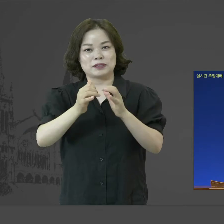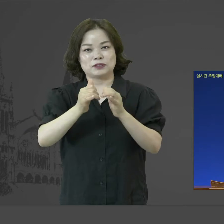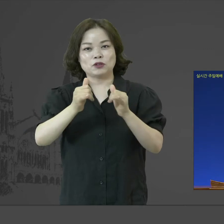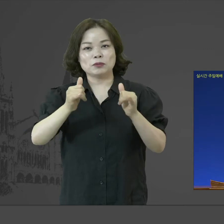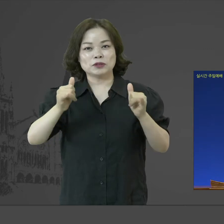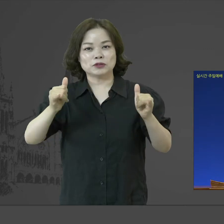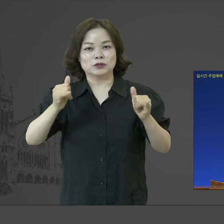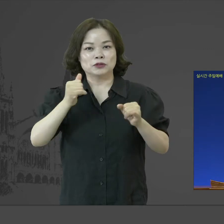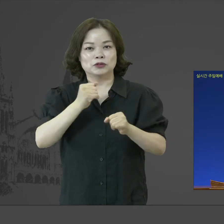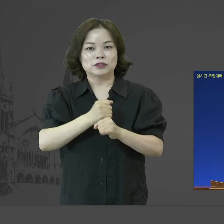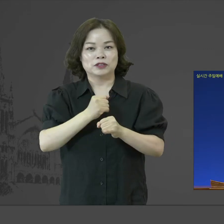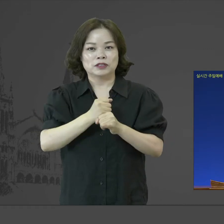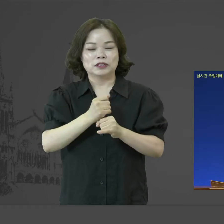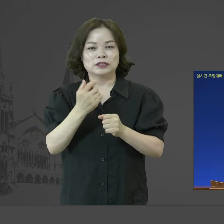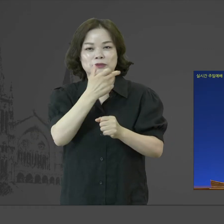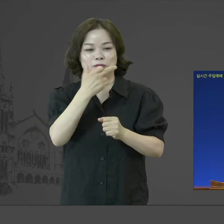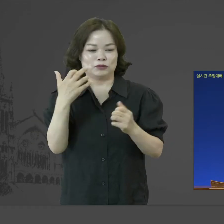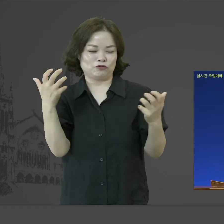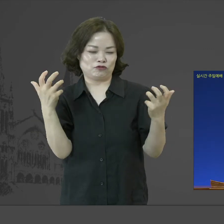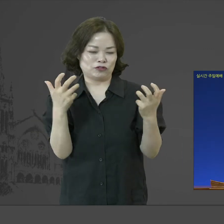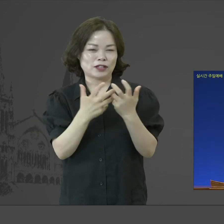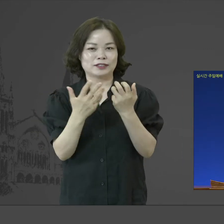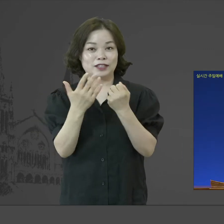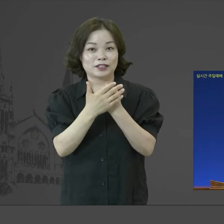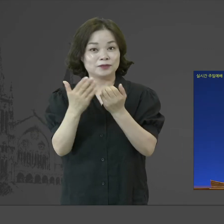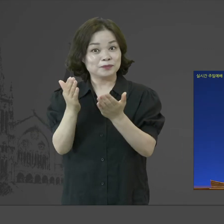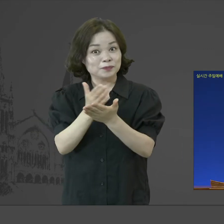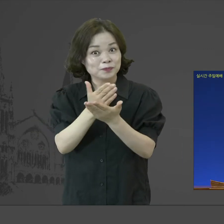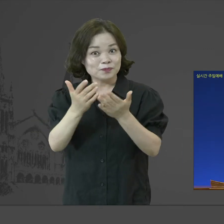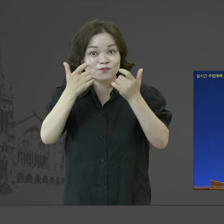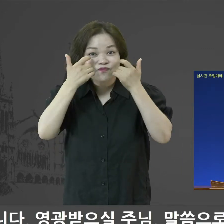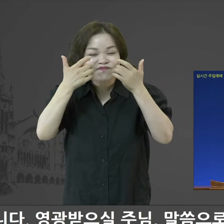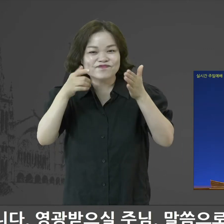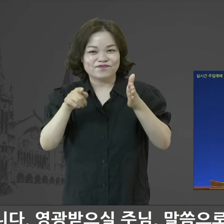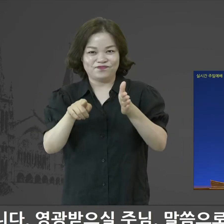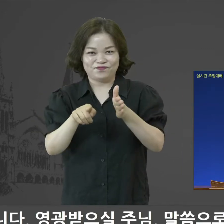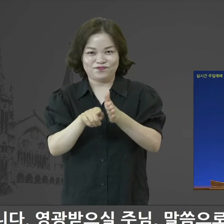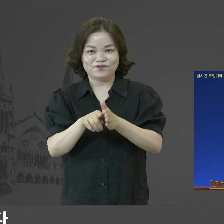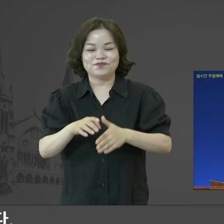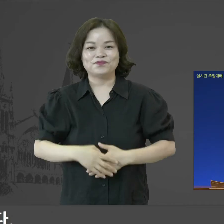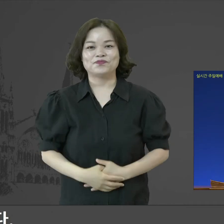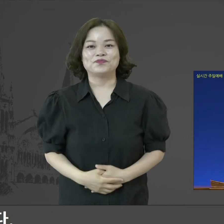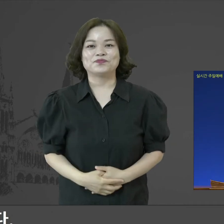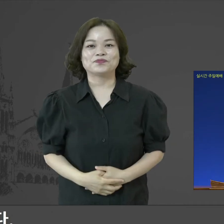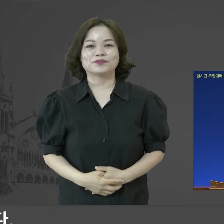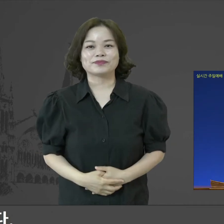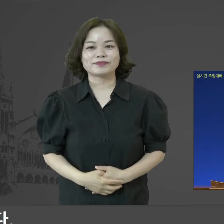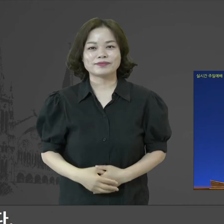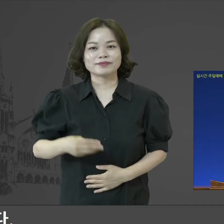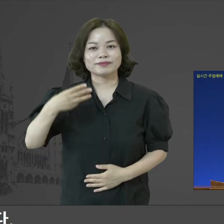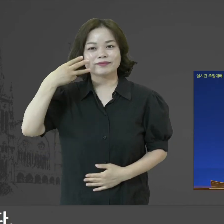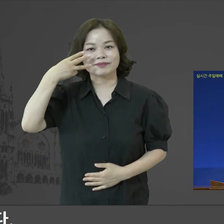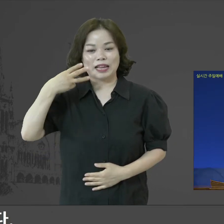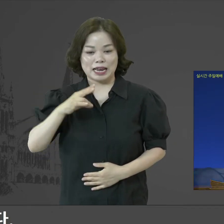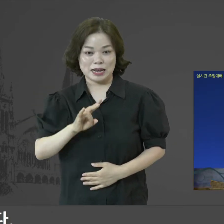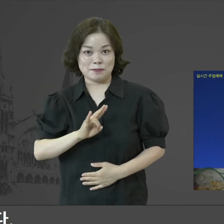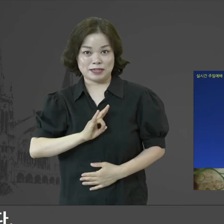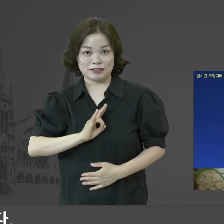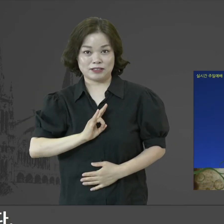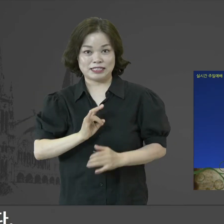백성들에게 풍성한 은혜 베풀어 주실 것을 확신합니다. 예레미야 선지자의